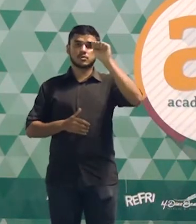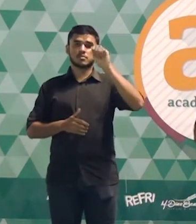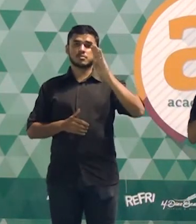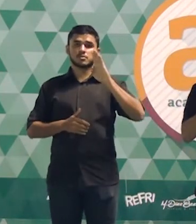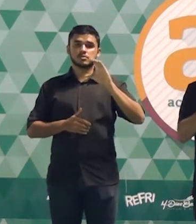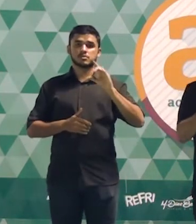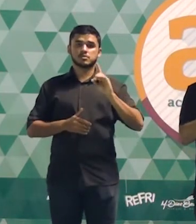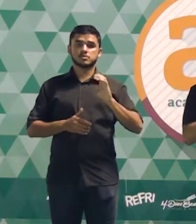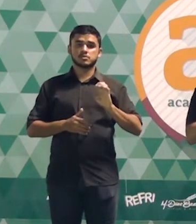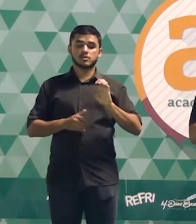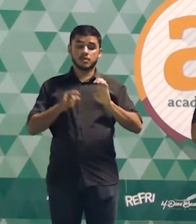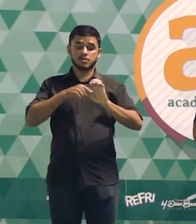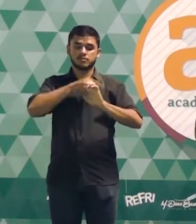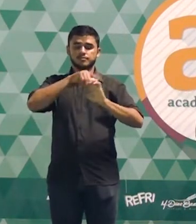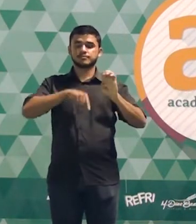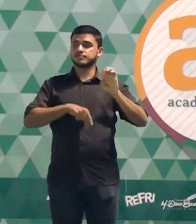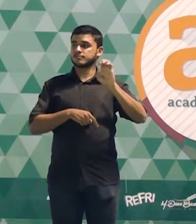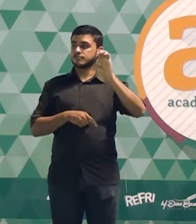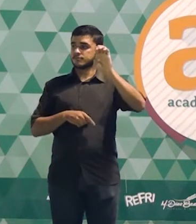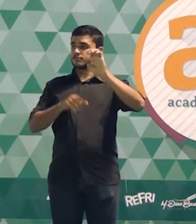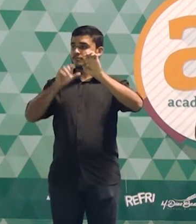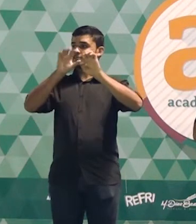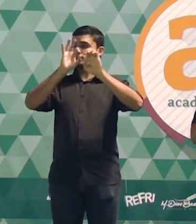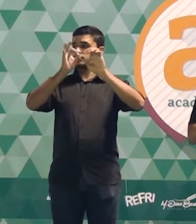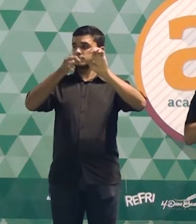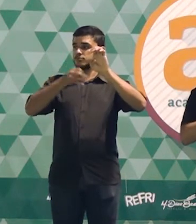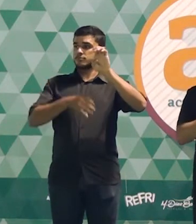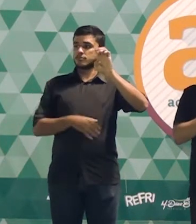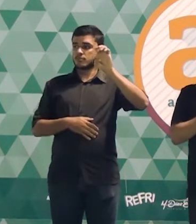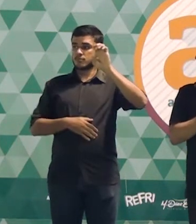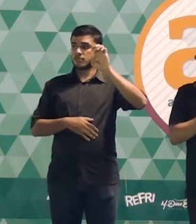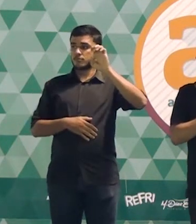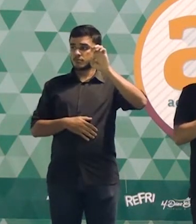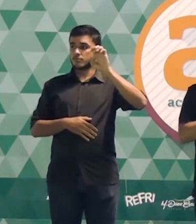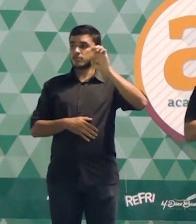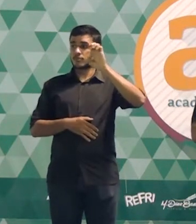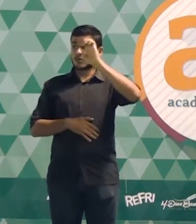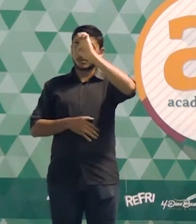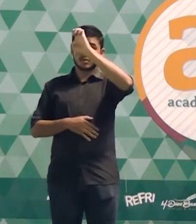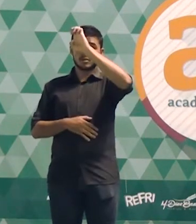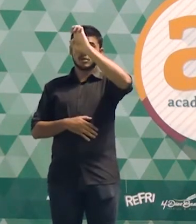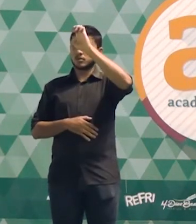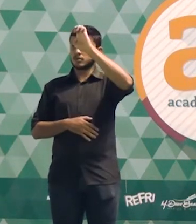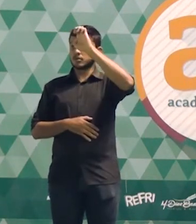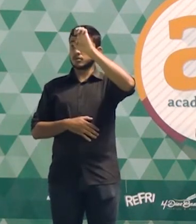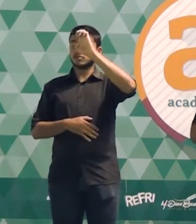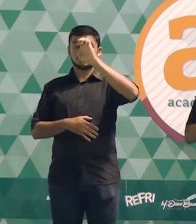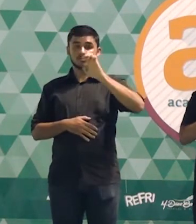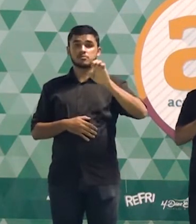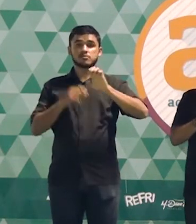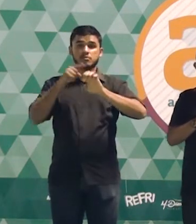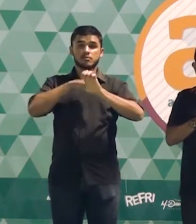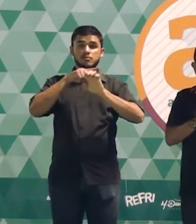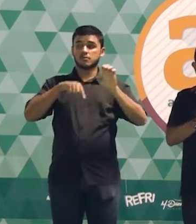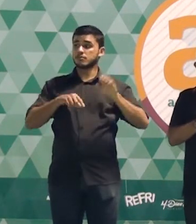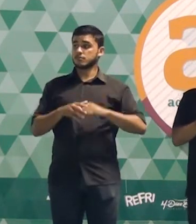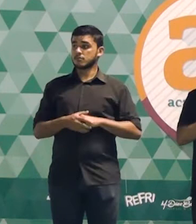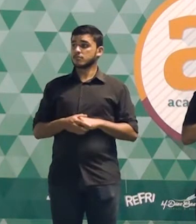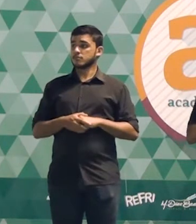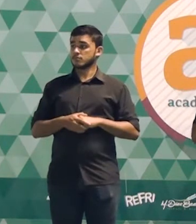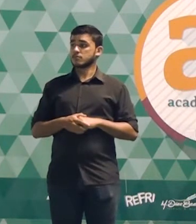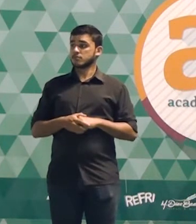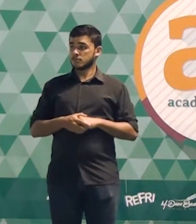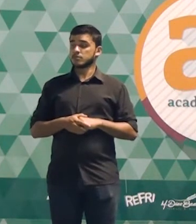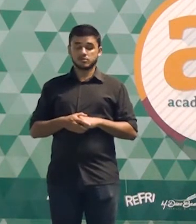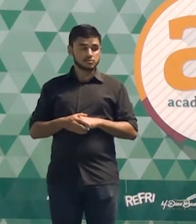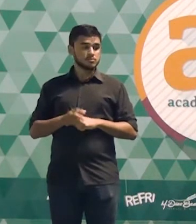alternativa olha, a alternativa é: o poema realça a informação, buscando apresentá-la de maneira objetiva, de modo